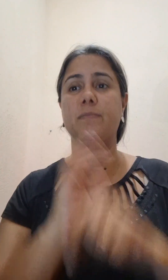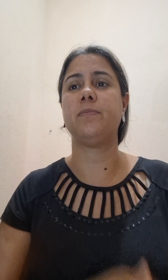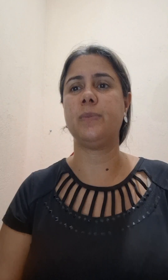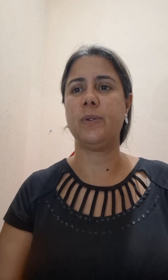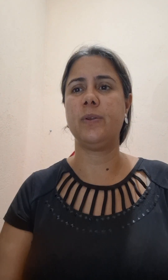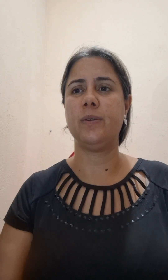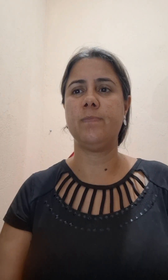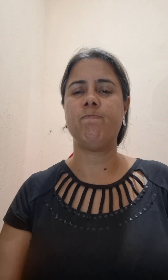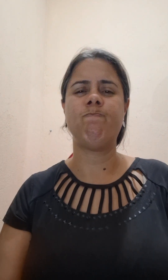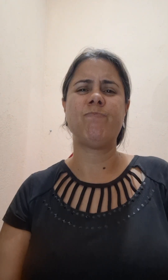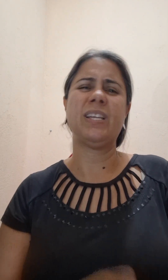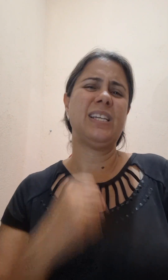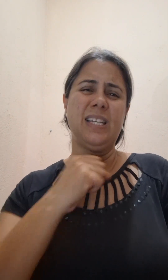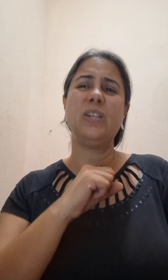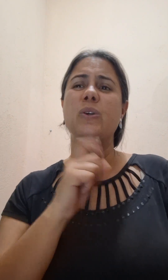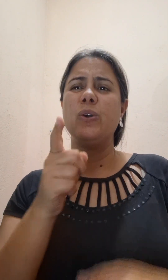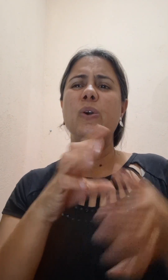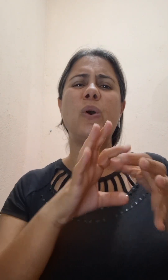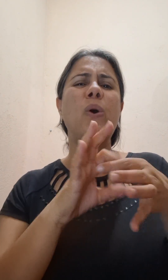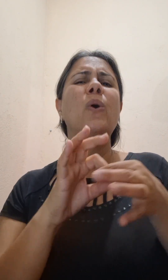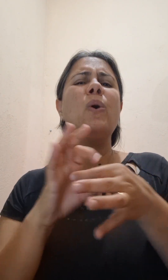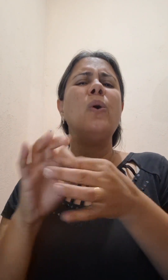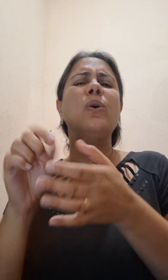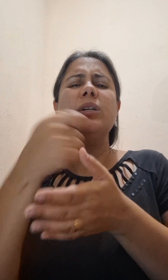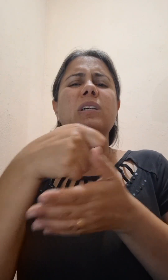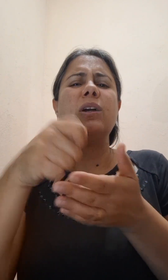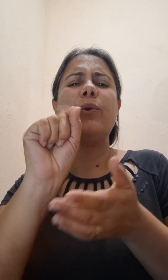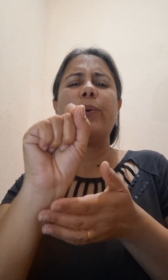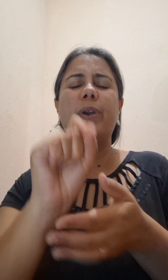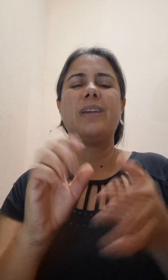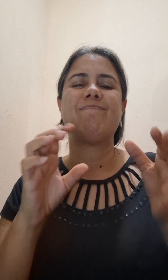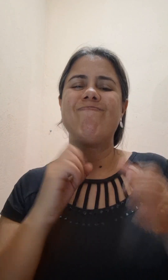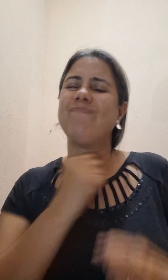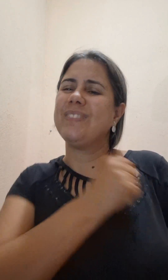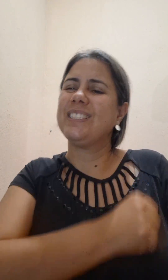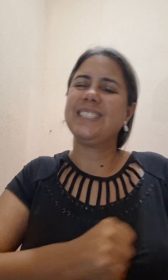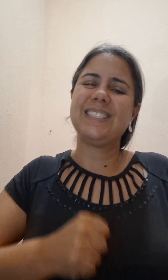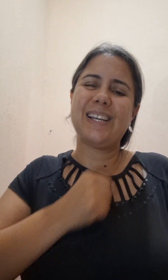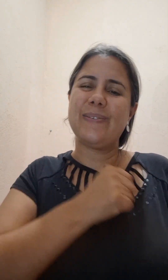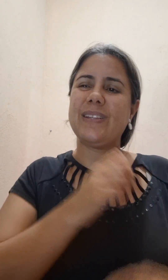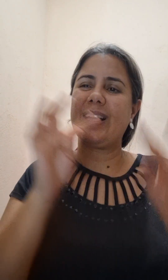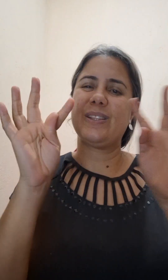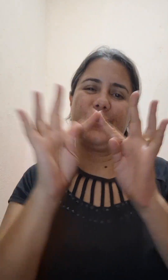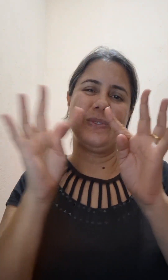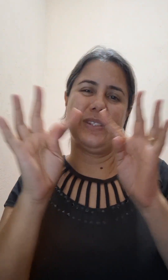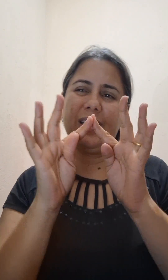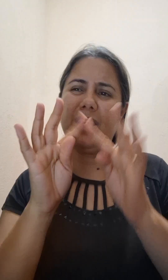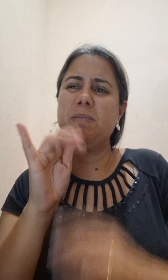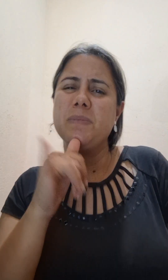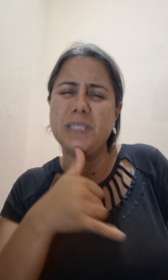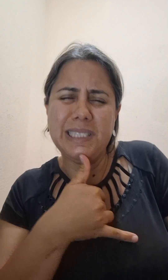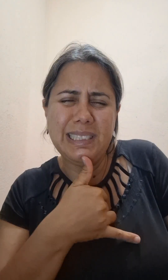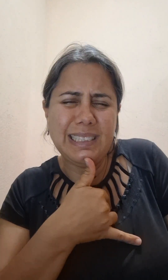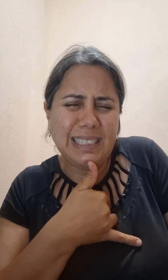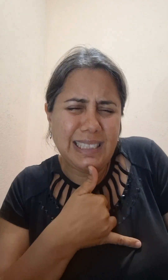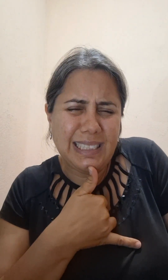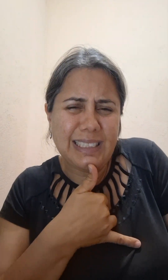As pessoas escreviam, né, também tinha esses músicos, então, no templo. E eles, em qual contexto, né, que eles